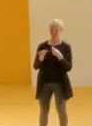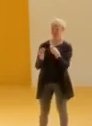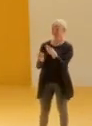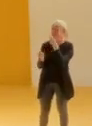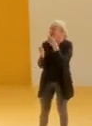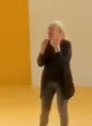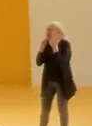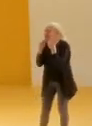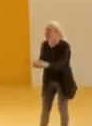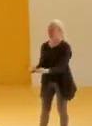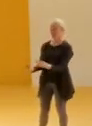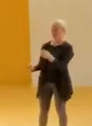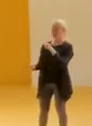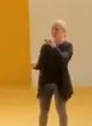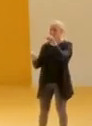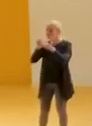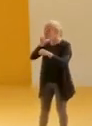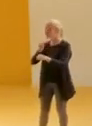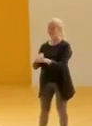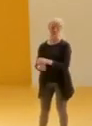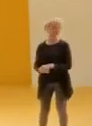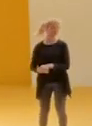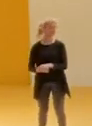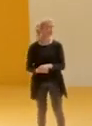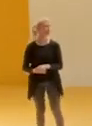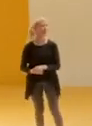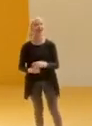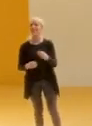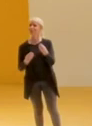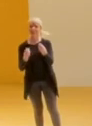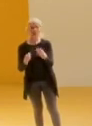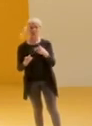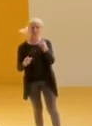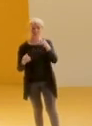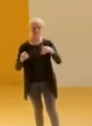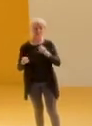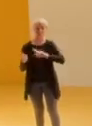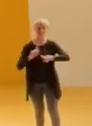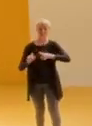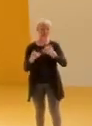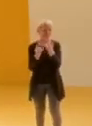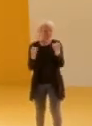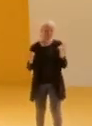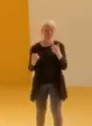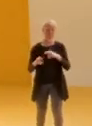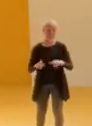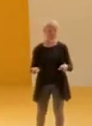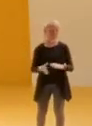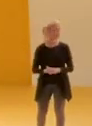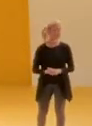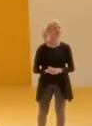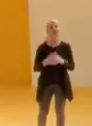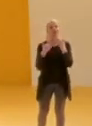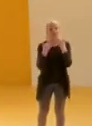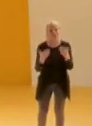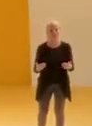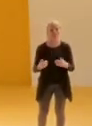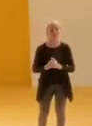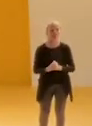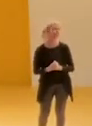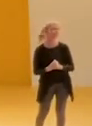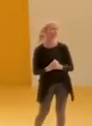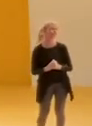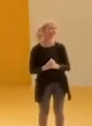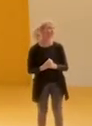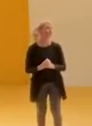rękach praktycznie że biorąc więc pieniądze mogą być bardzo różne rzeczy Dziękuję państwu i